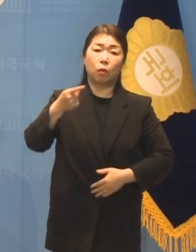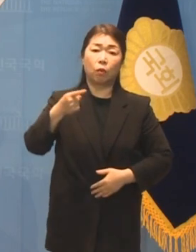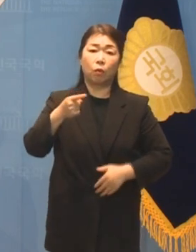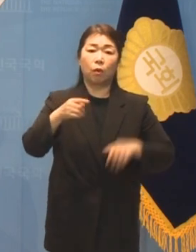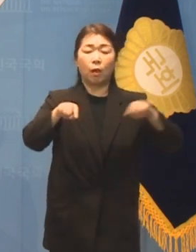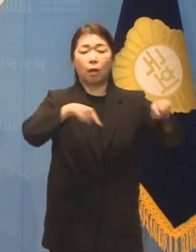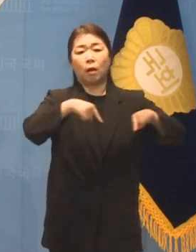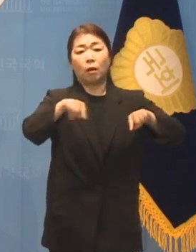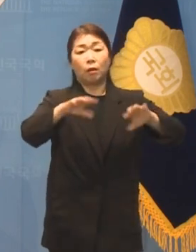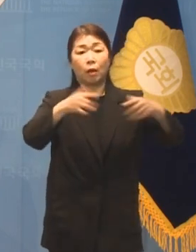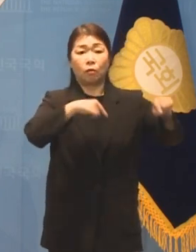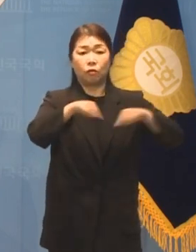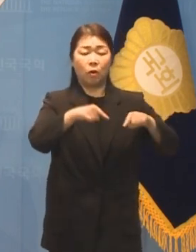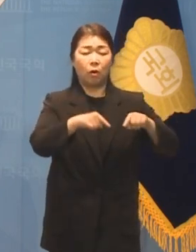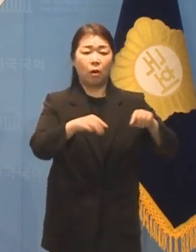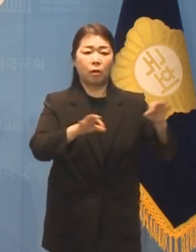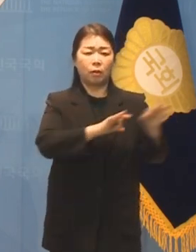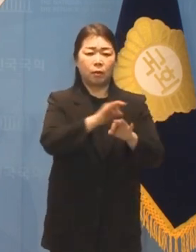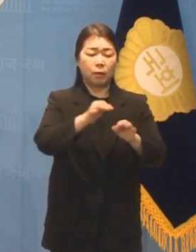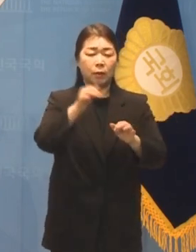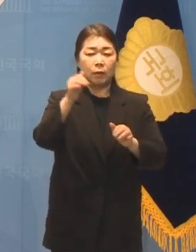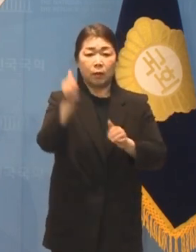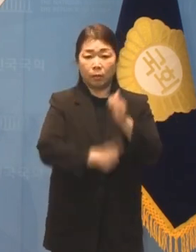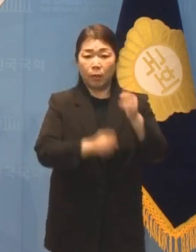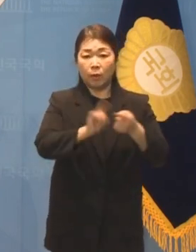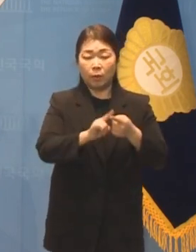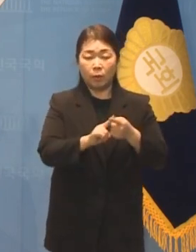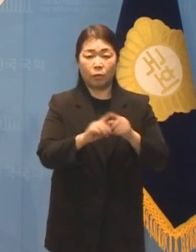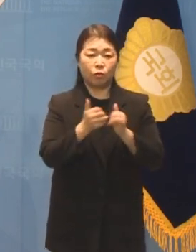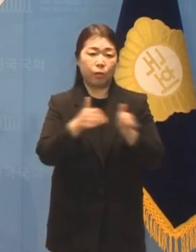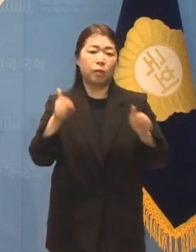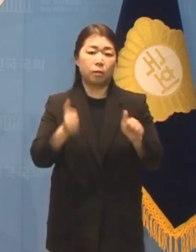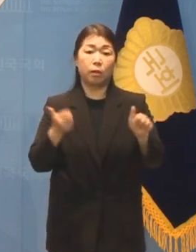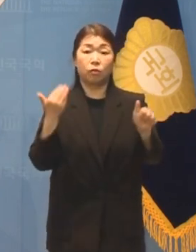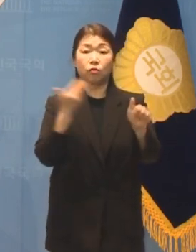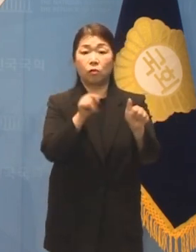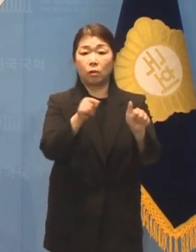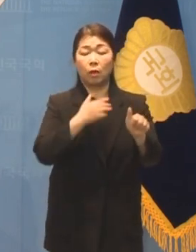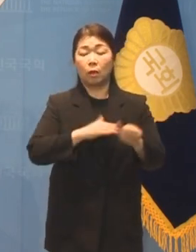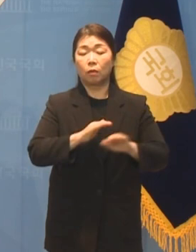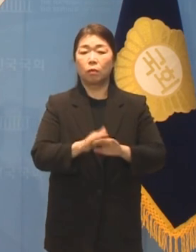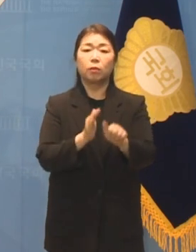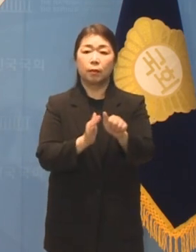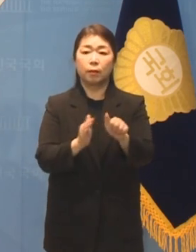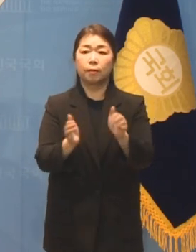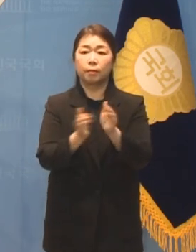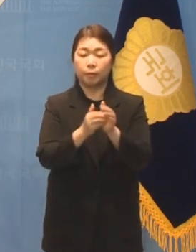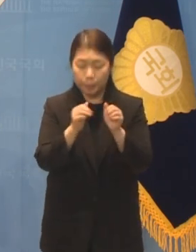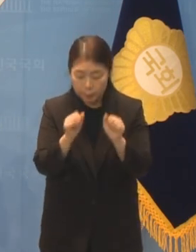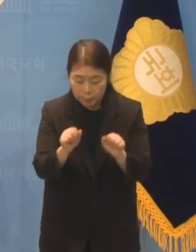불통에 대한 국민 심판을 피할 수 없음을 명심하기 바랍니다. 이상입니다.